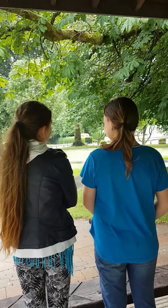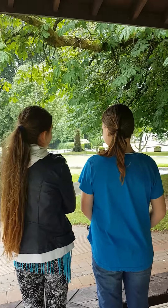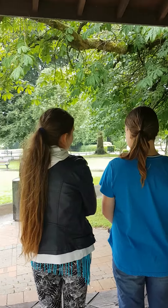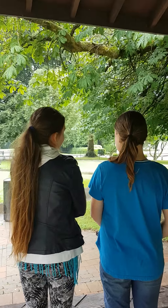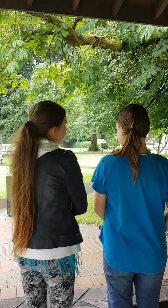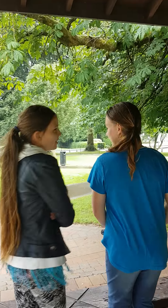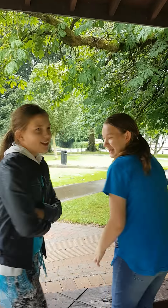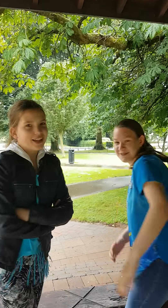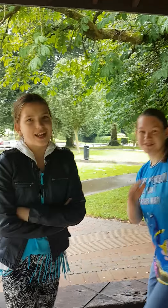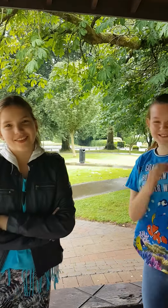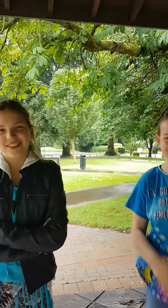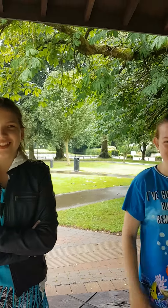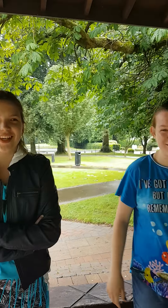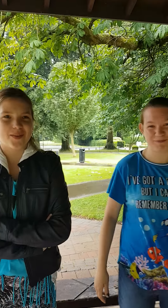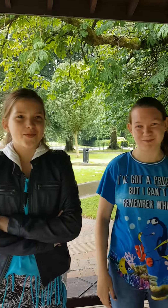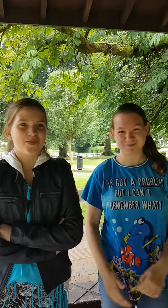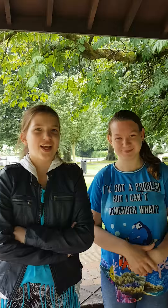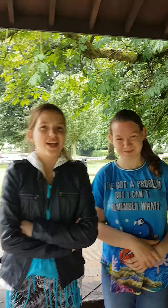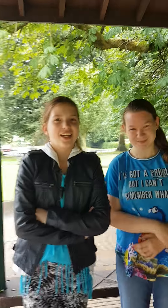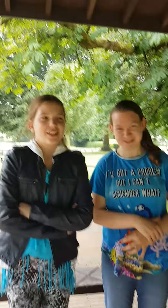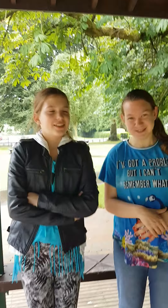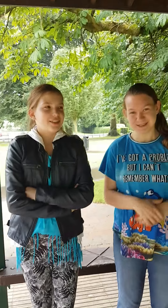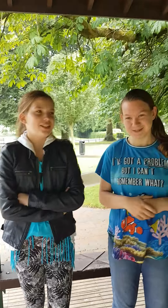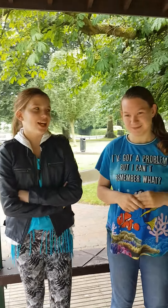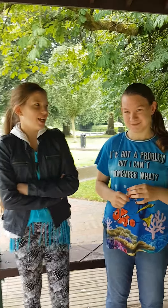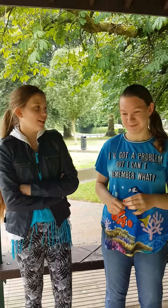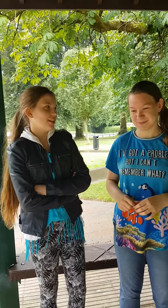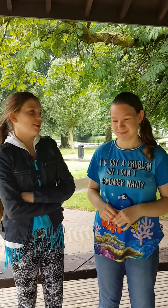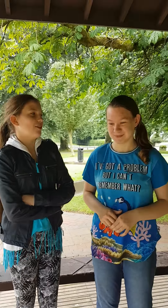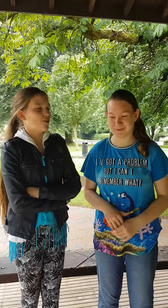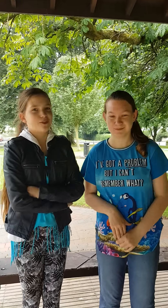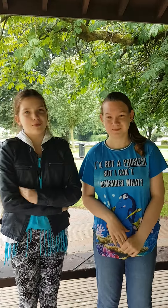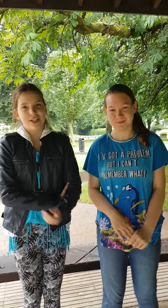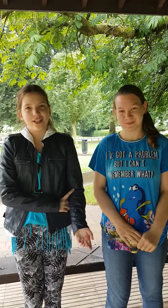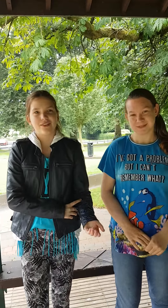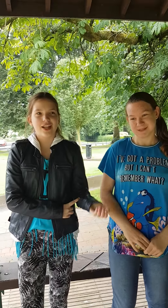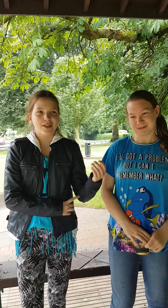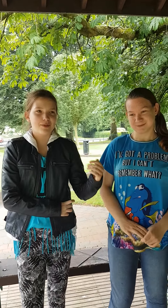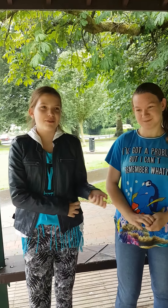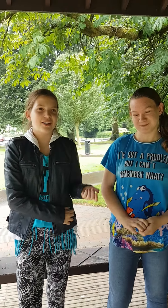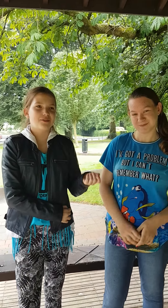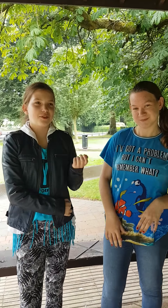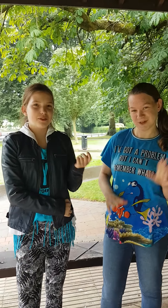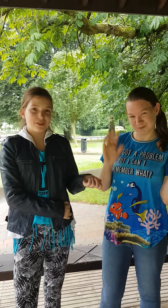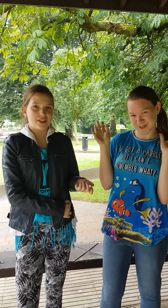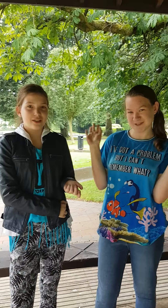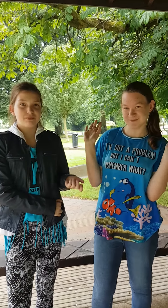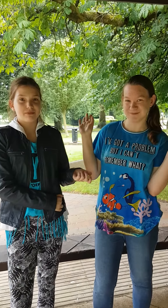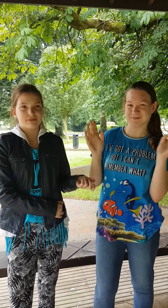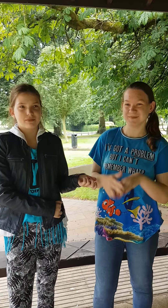Akcja. Hej wszystkim! Dzisiaj nagrywamy filmik, 24 minuty. O mnie?